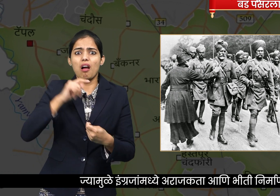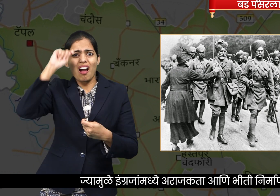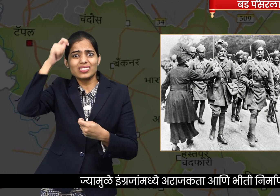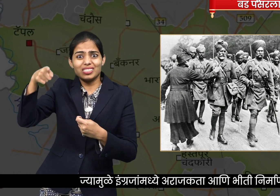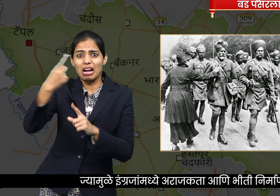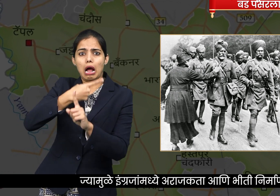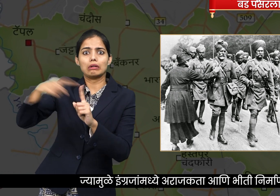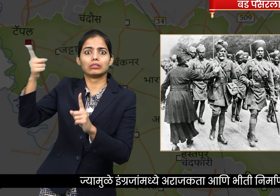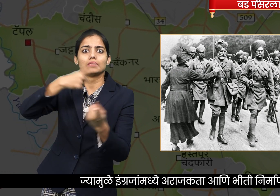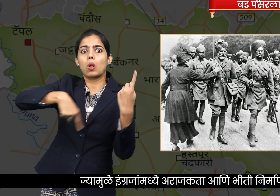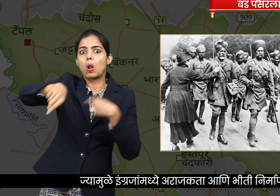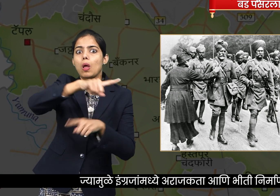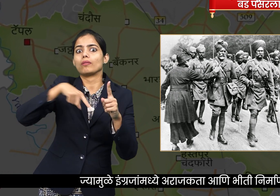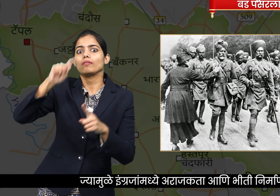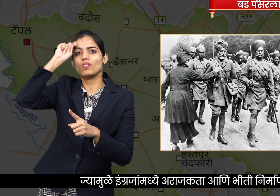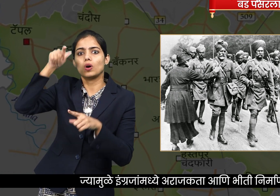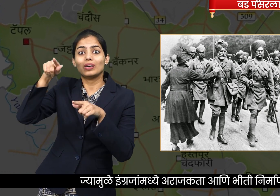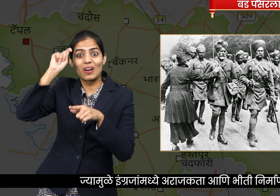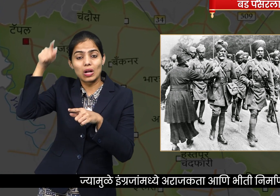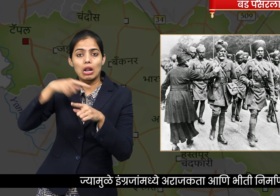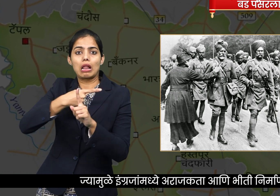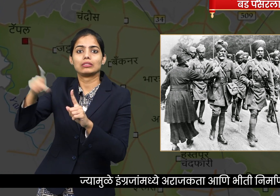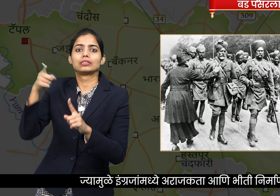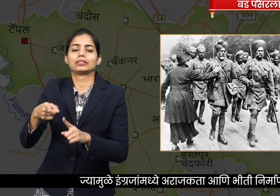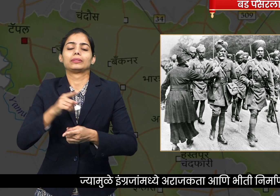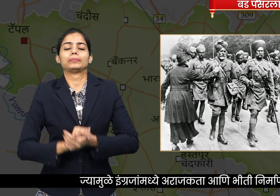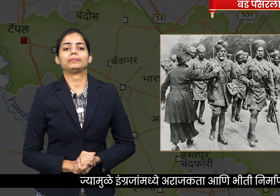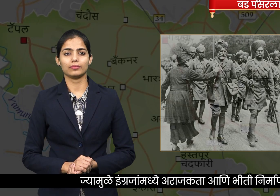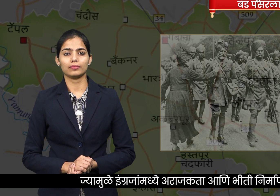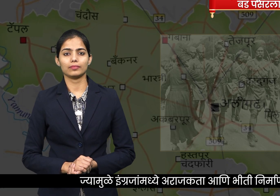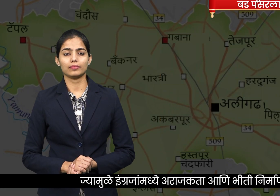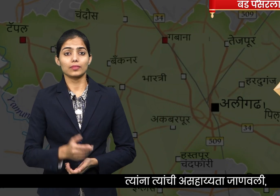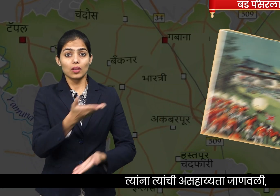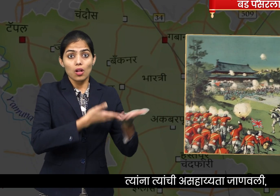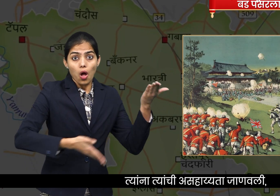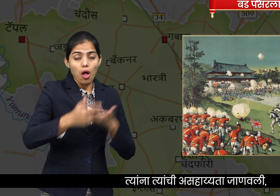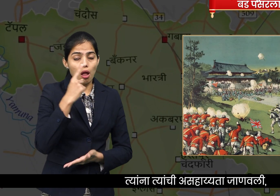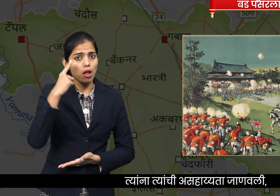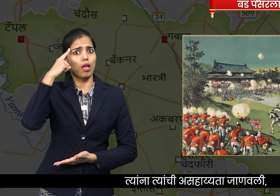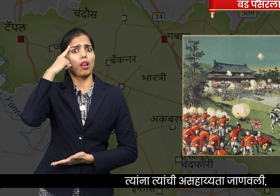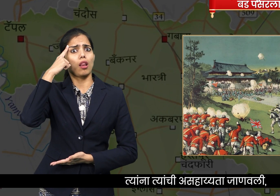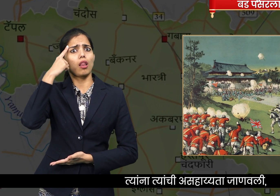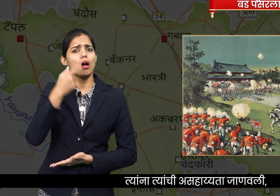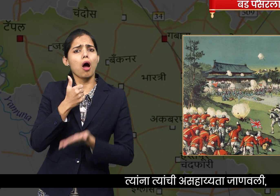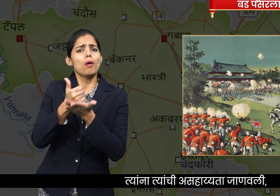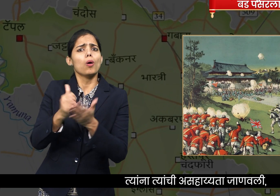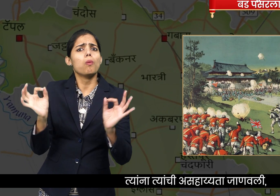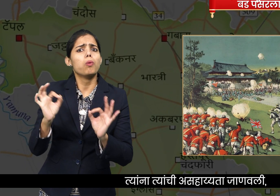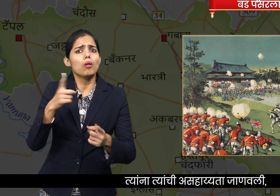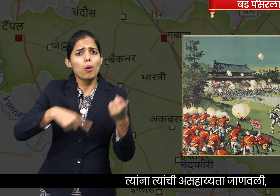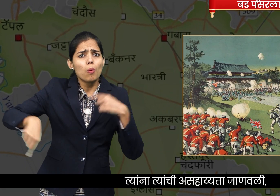ज्यामुळे इंग्रजांमध्ये अराजकता आणि भीती निर्माण झाली. त्यांना याची